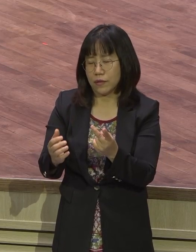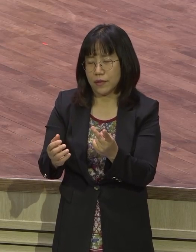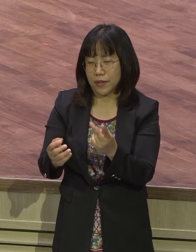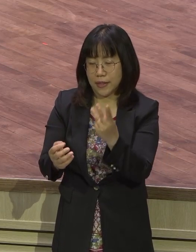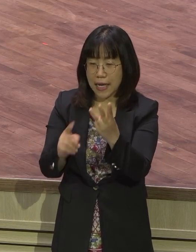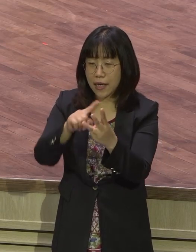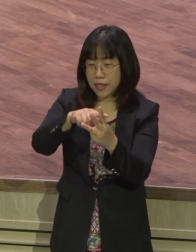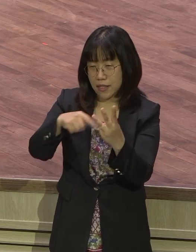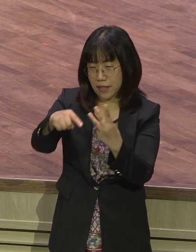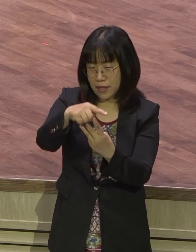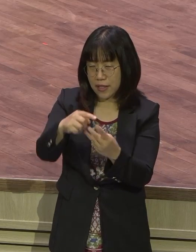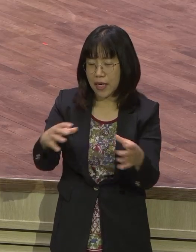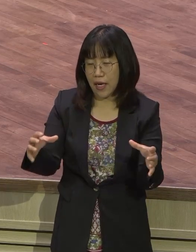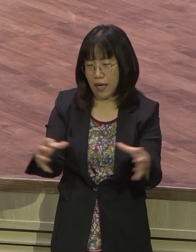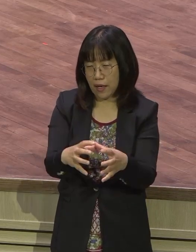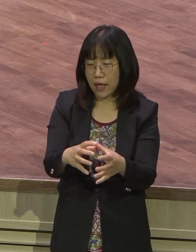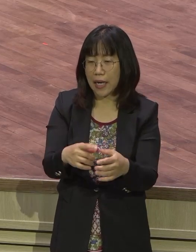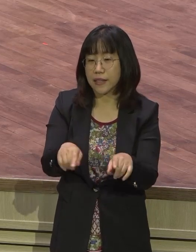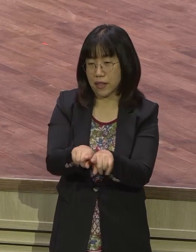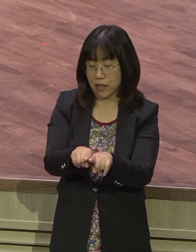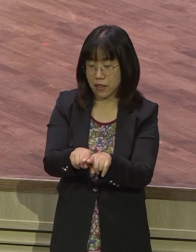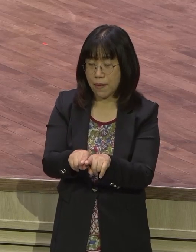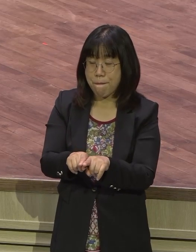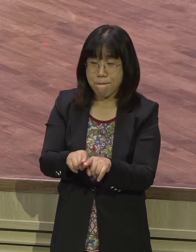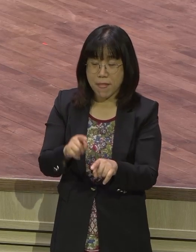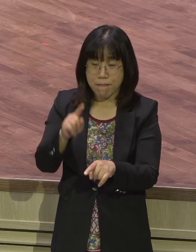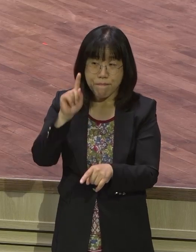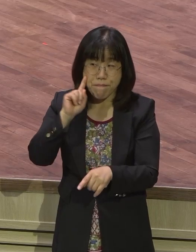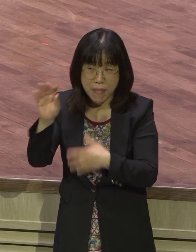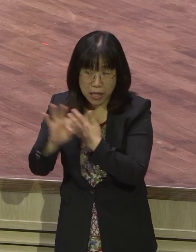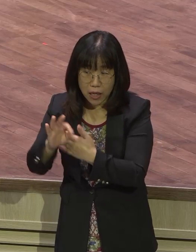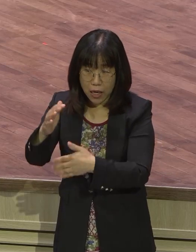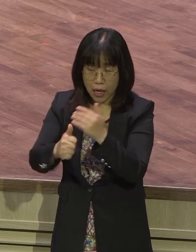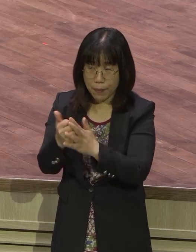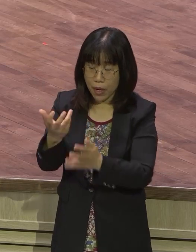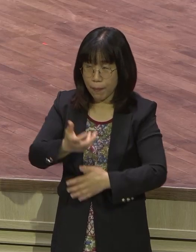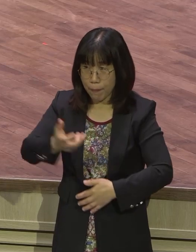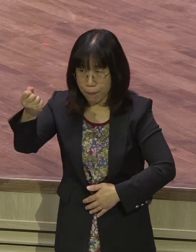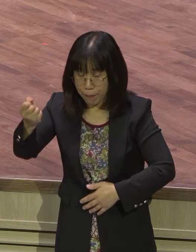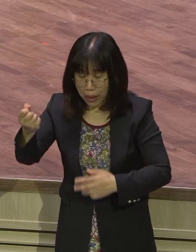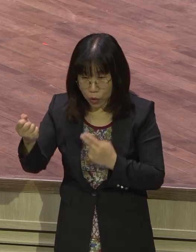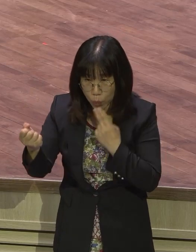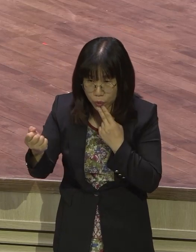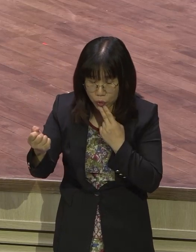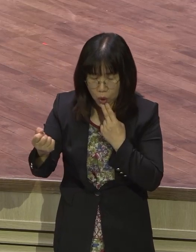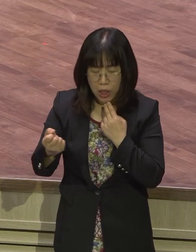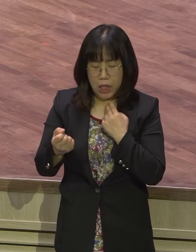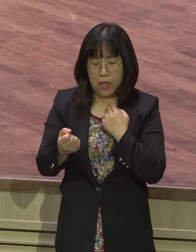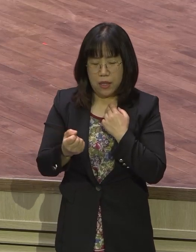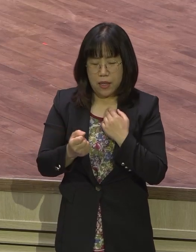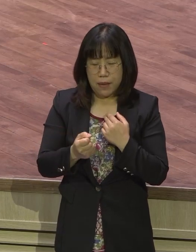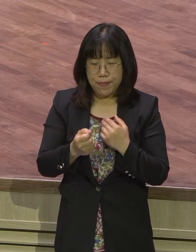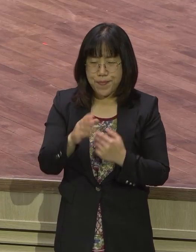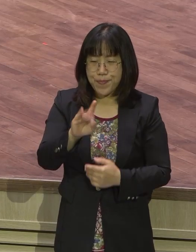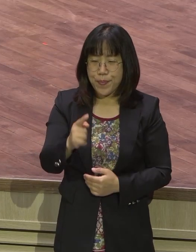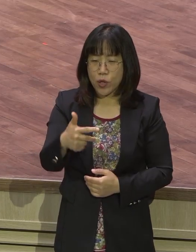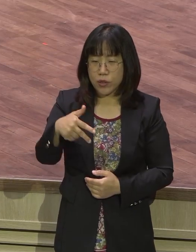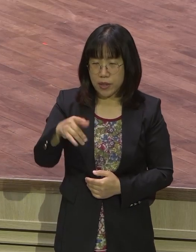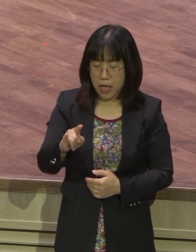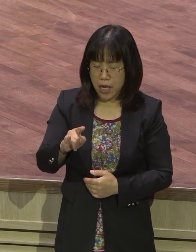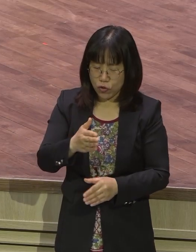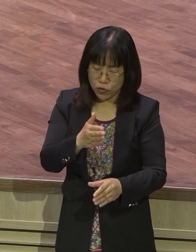소재를 드려요 번제를 연락할 때고 안 할 때가 있어요 하나님 받을 때고 안 받을 때 그러니까 번제를 중심으로 드리면 하나님 받으세요